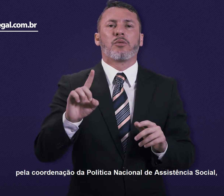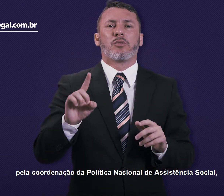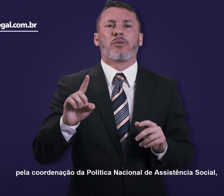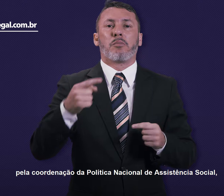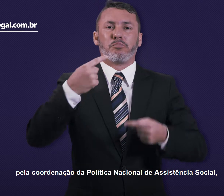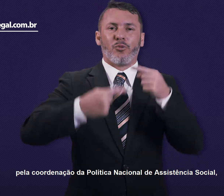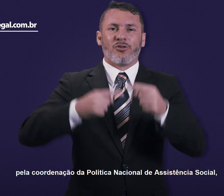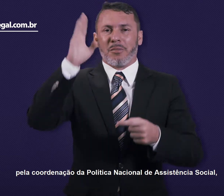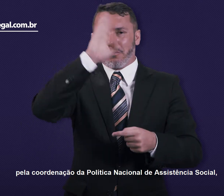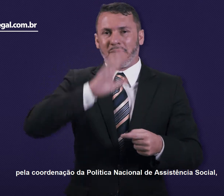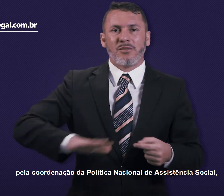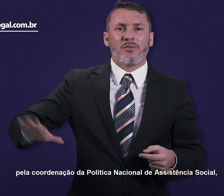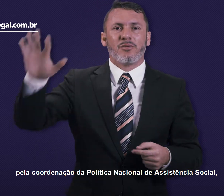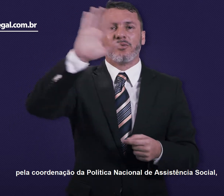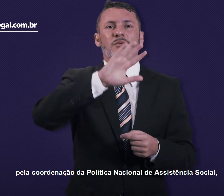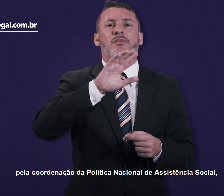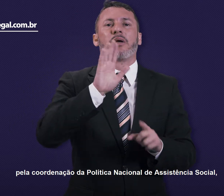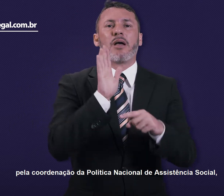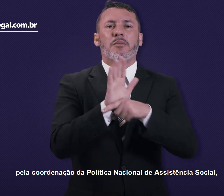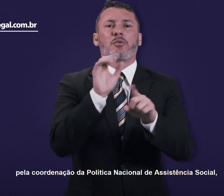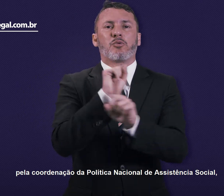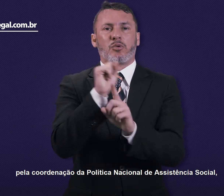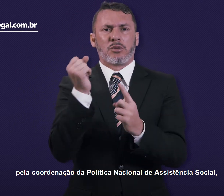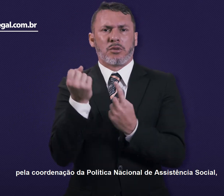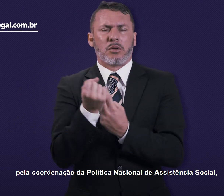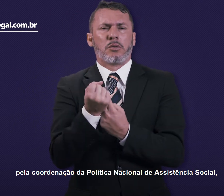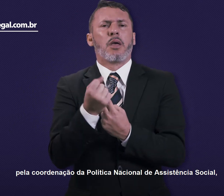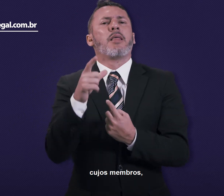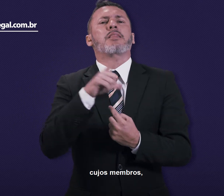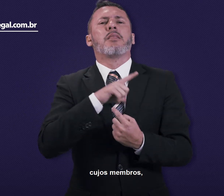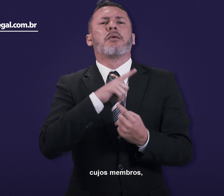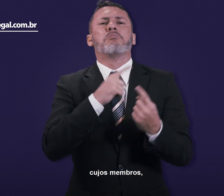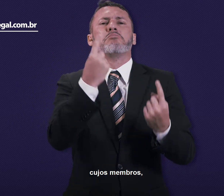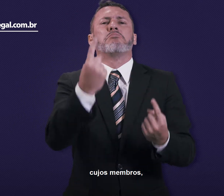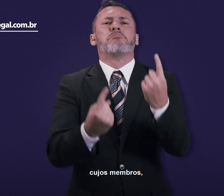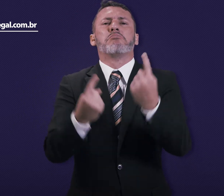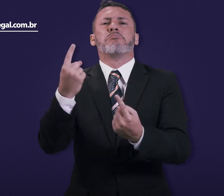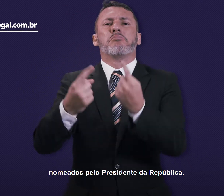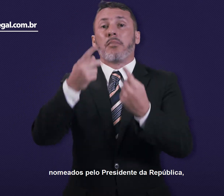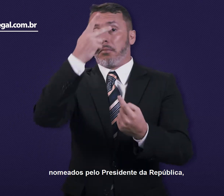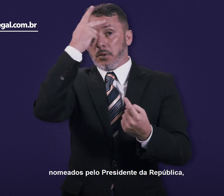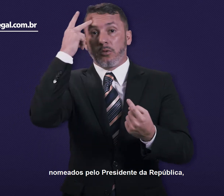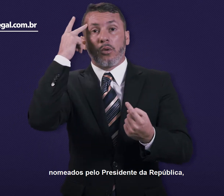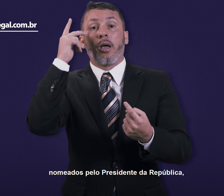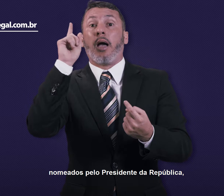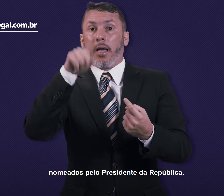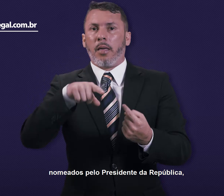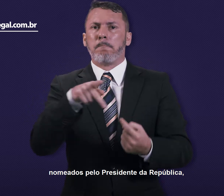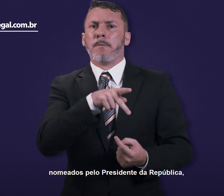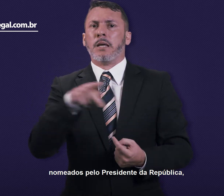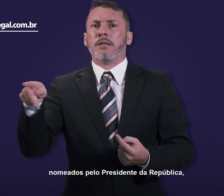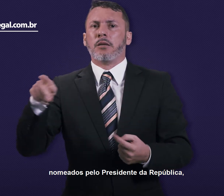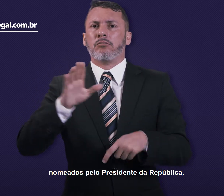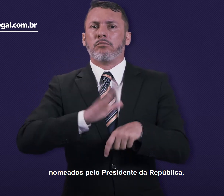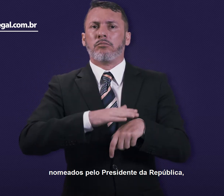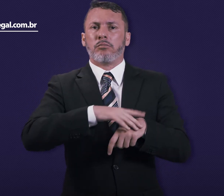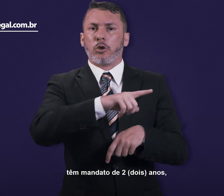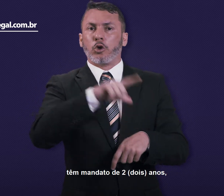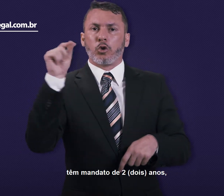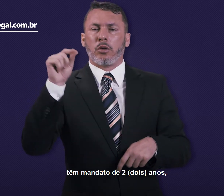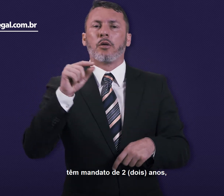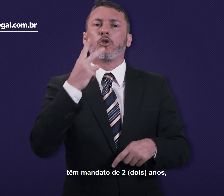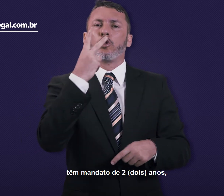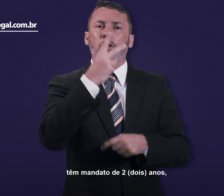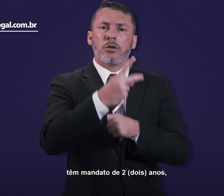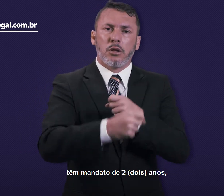pela coordenação da Política Nacional de Assistência Social, cujos membros, nomeados pelo Presidente da República,